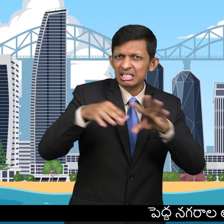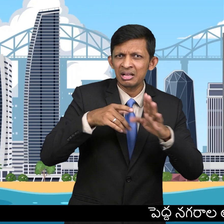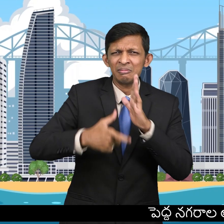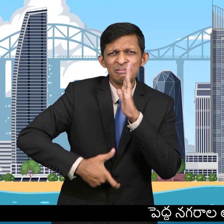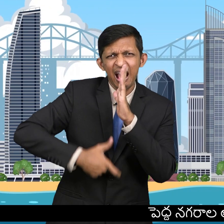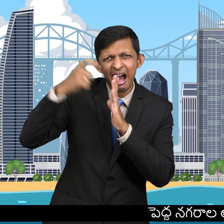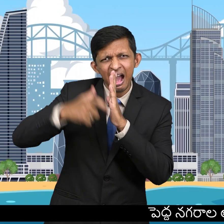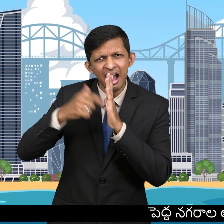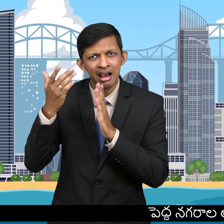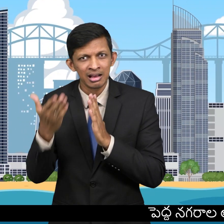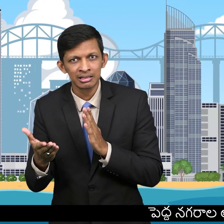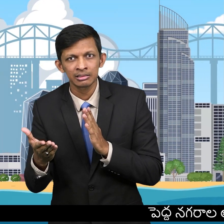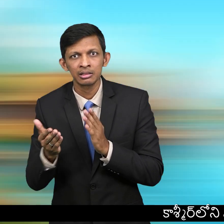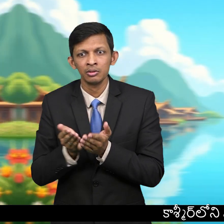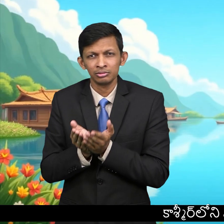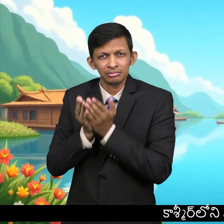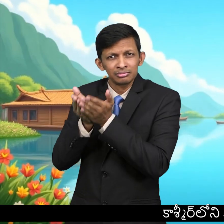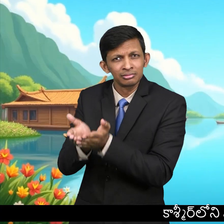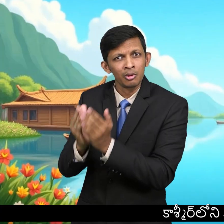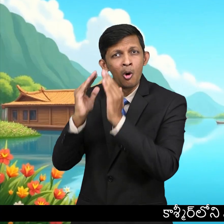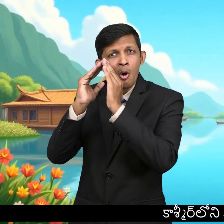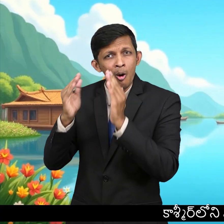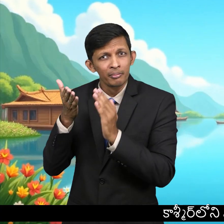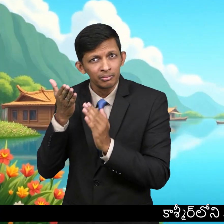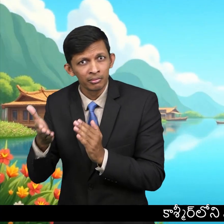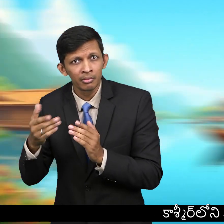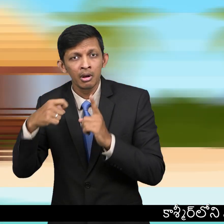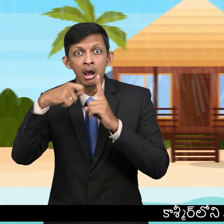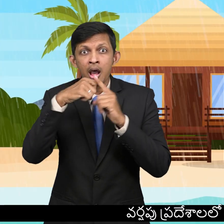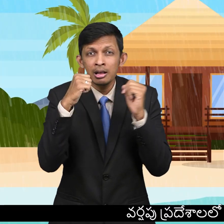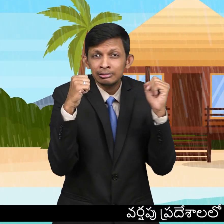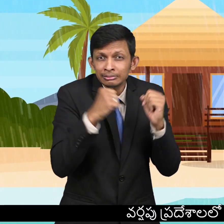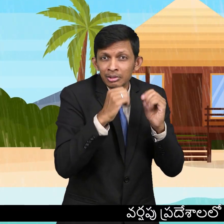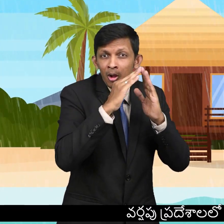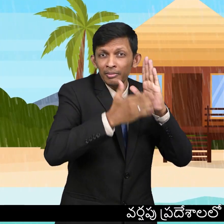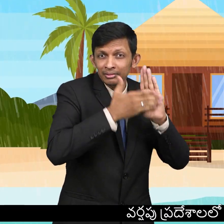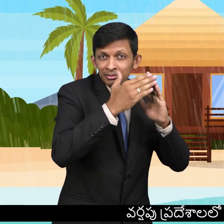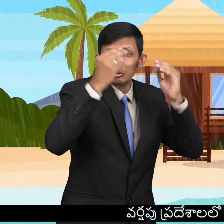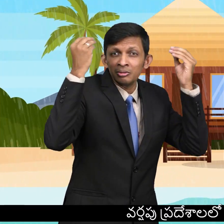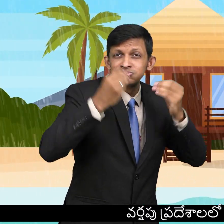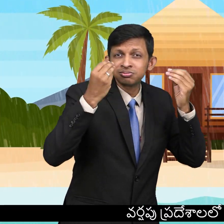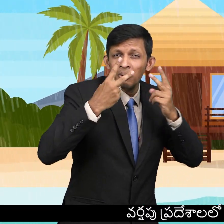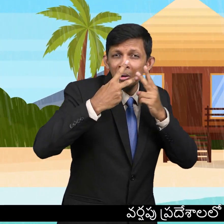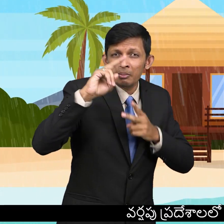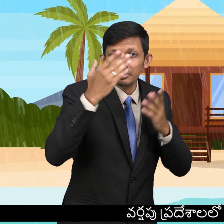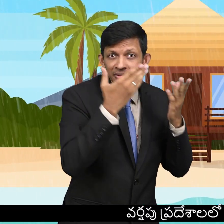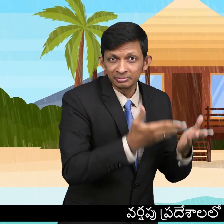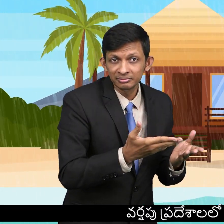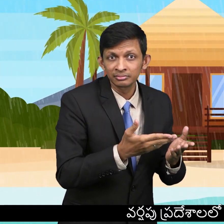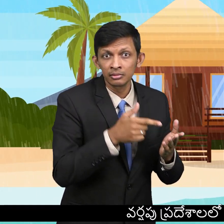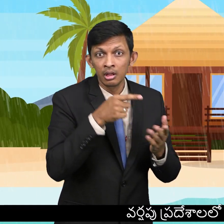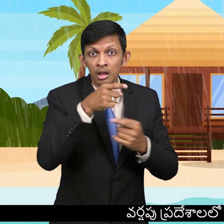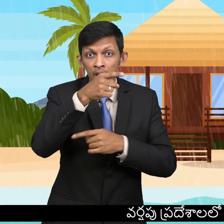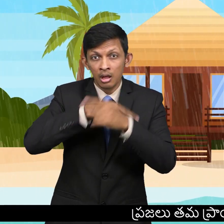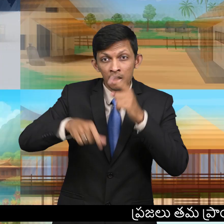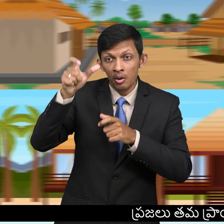పెద్ద నగరాల అపార్ట్మెంట్ల వరకు, కాశ్మీర్లోని హౌస్ బోట్ల నుండి వర్షపు ప్రదేశాల్లోని స్టిల్ట్లపై ఉన్న ఇళ్ల